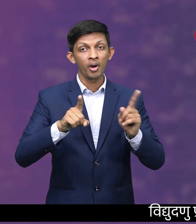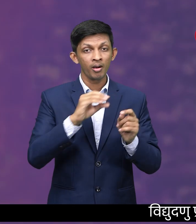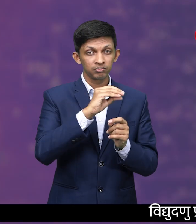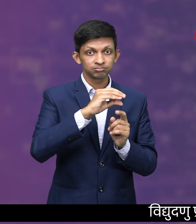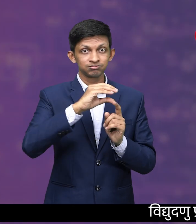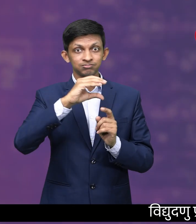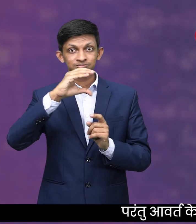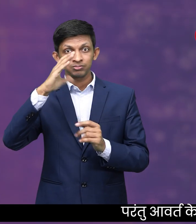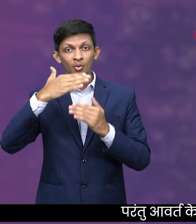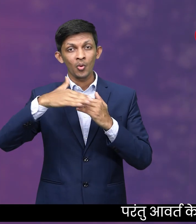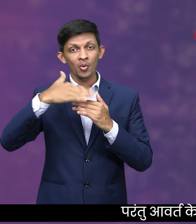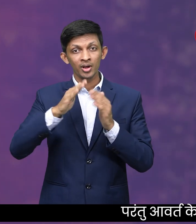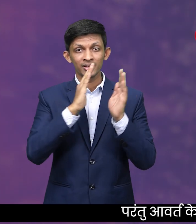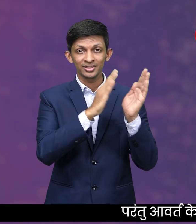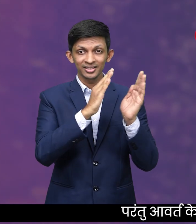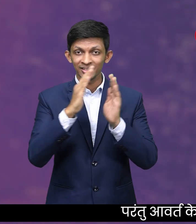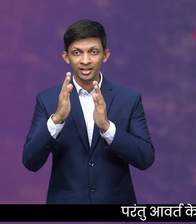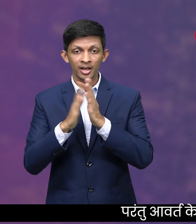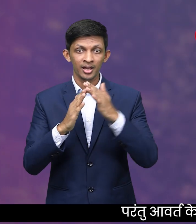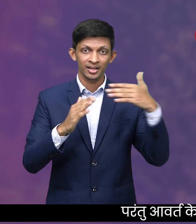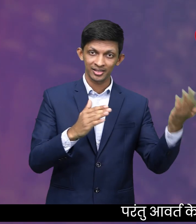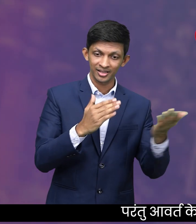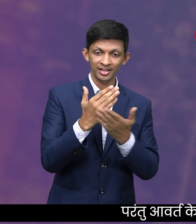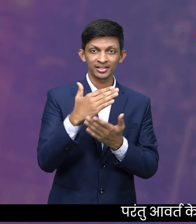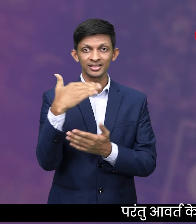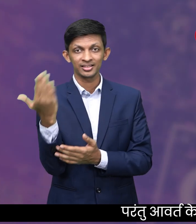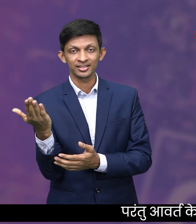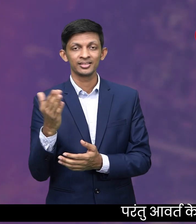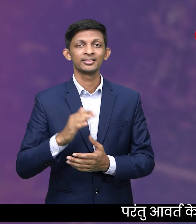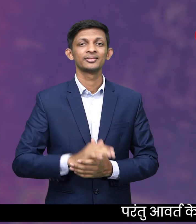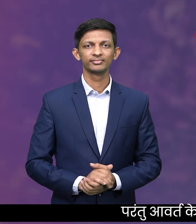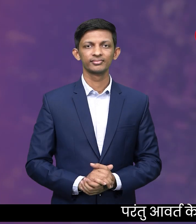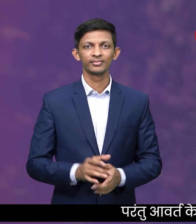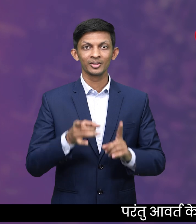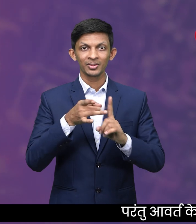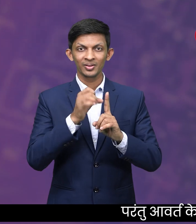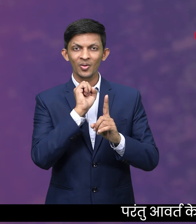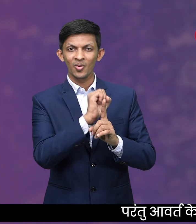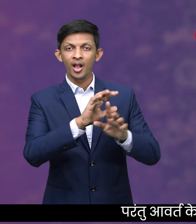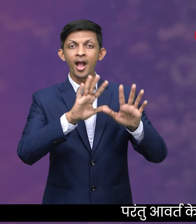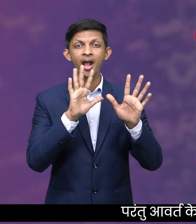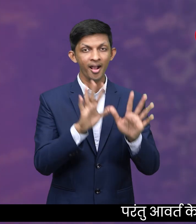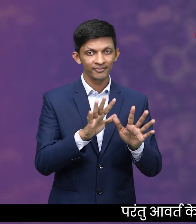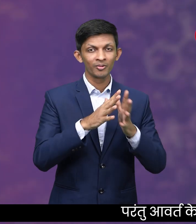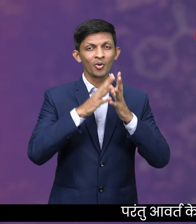घटते जाते हैं, परंतु आवर्त के अनुदिशा बाएं से दाएं बढ़ते जाते